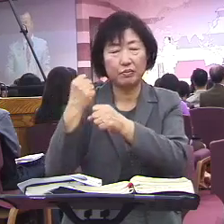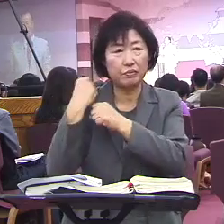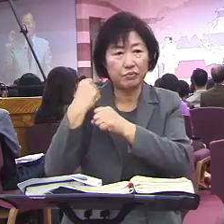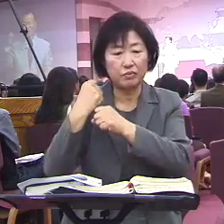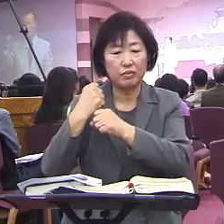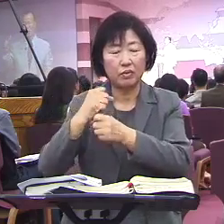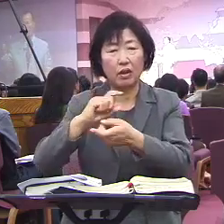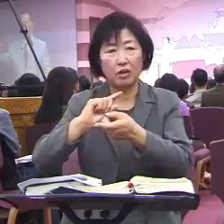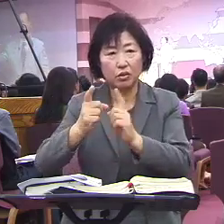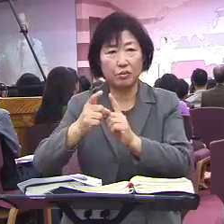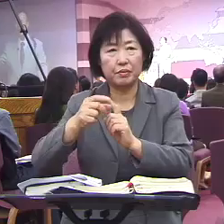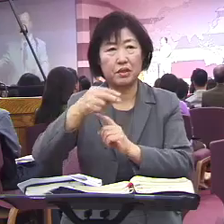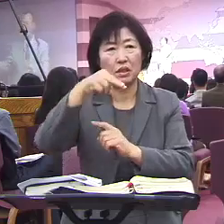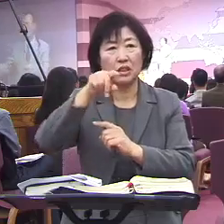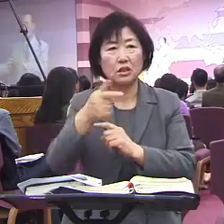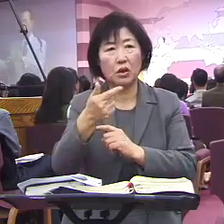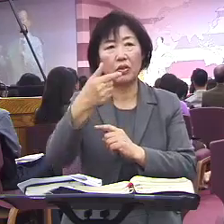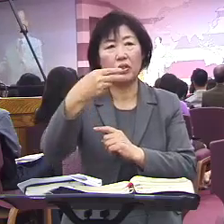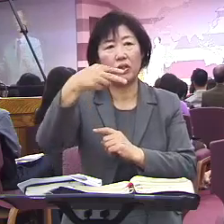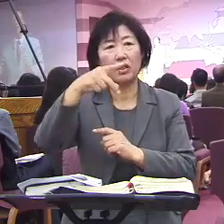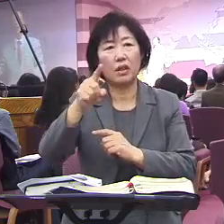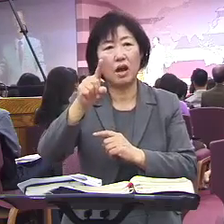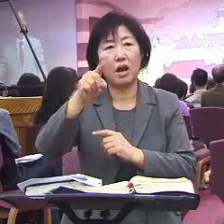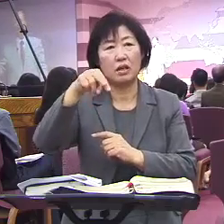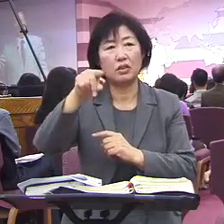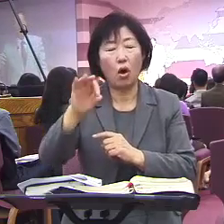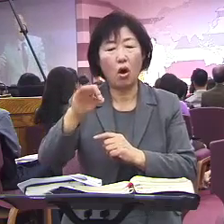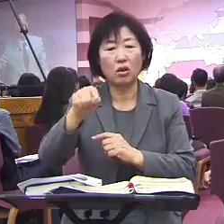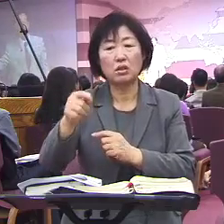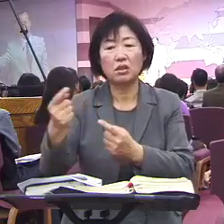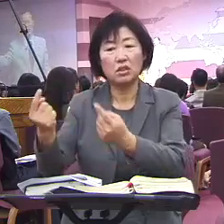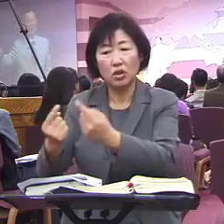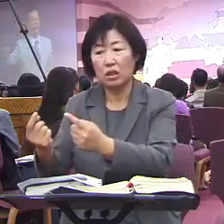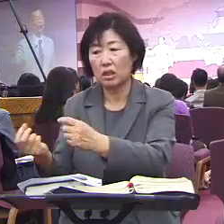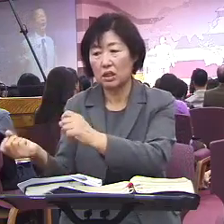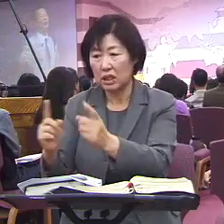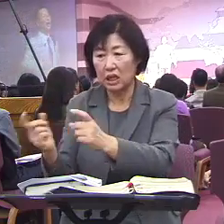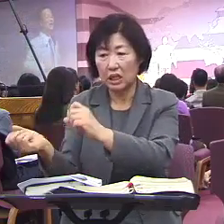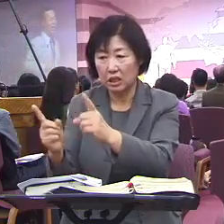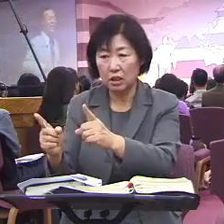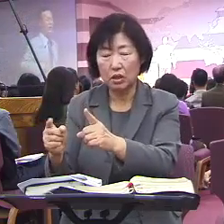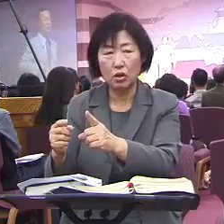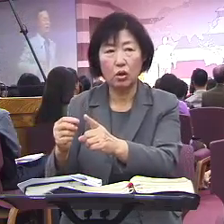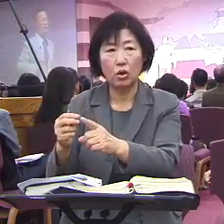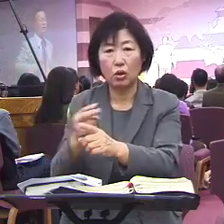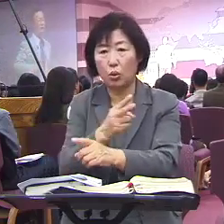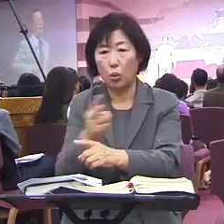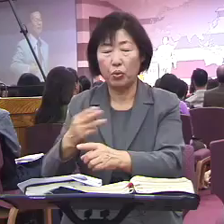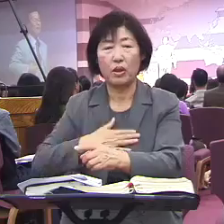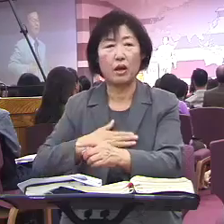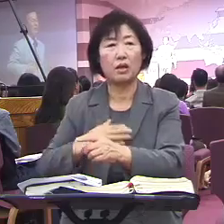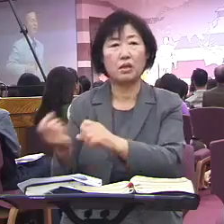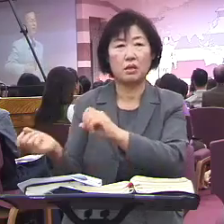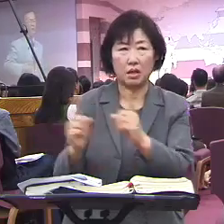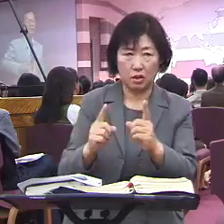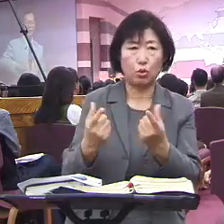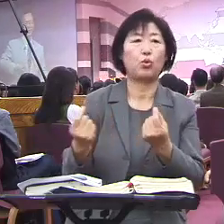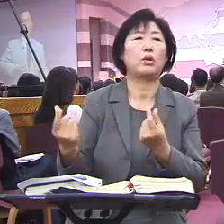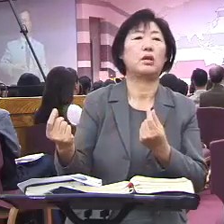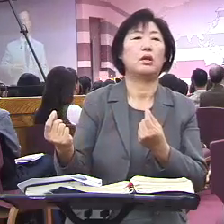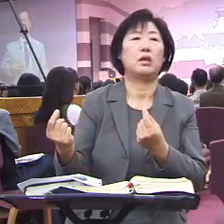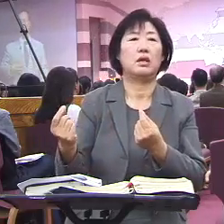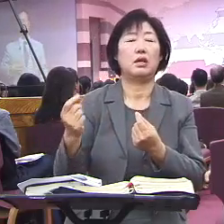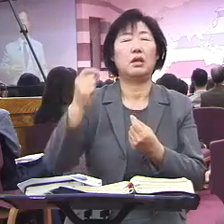있도록 썬다싱처럼 내가 그 형제를 살린 줄 알았는데 그 형제를 살리는 것이 곧 나를 살린 것이구나.